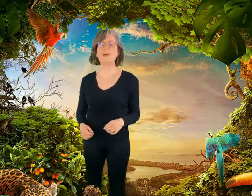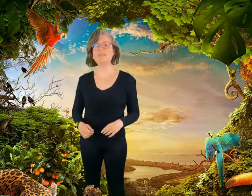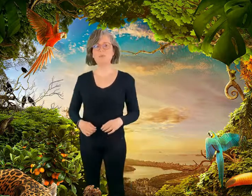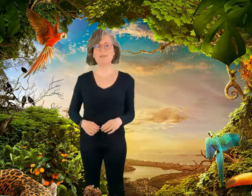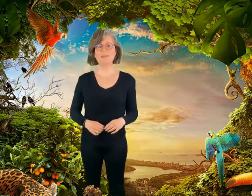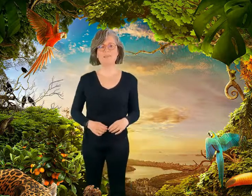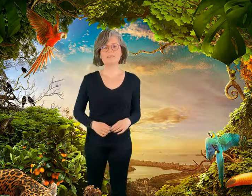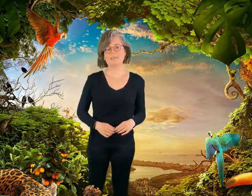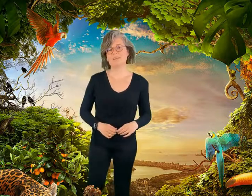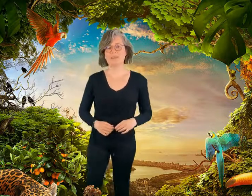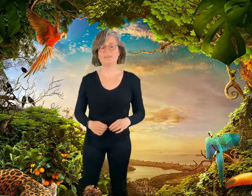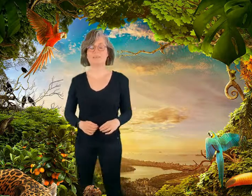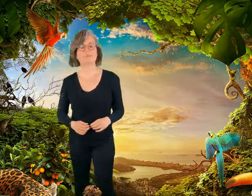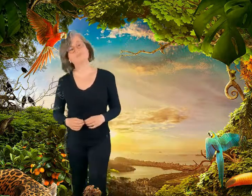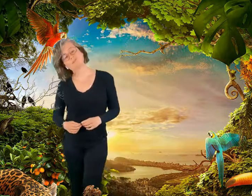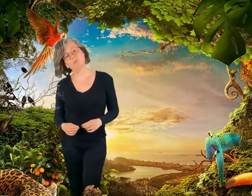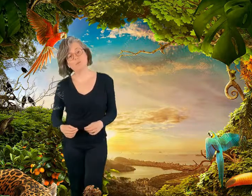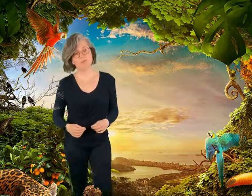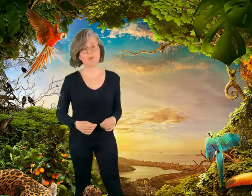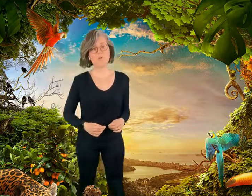het couplet. Daar deed ik soms een stap